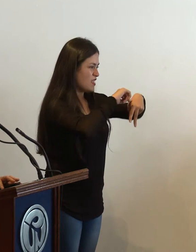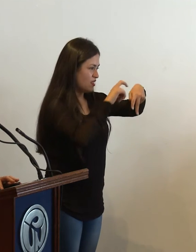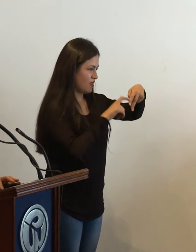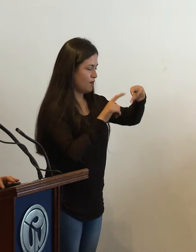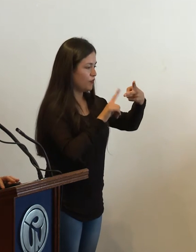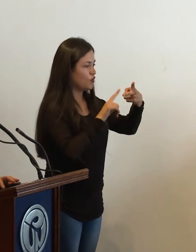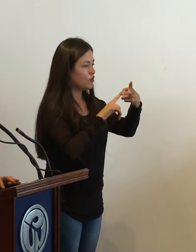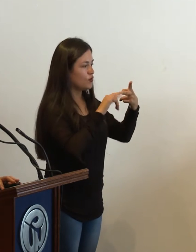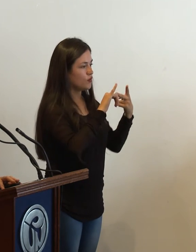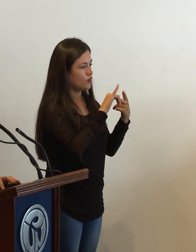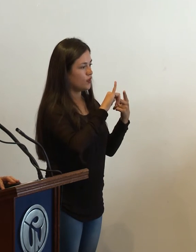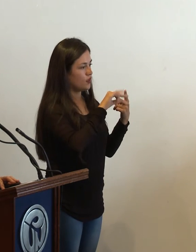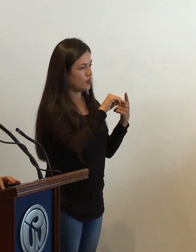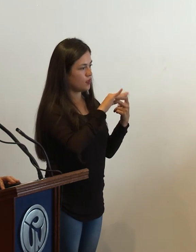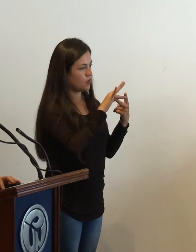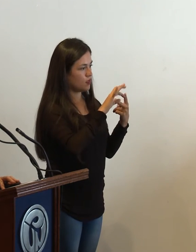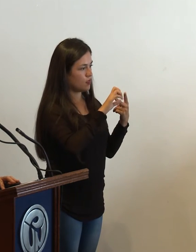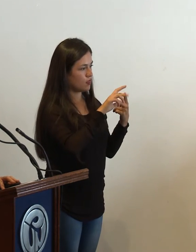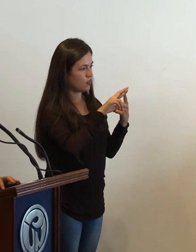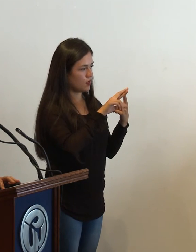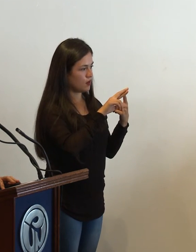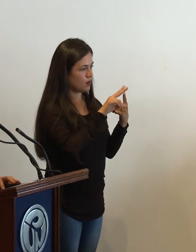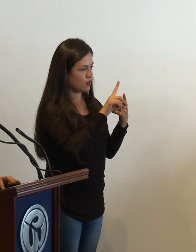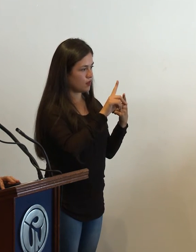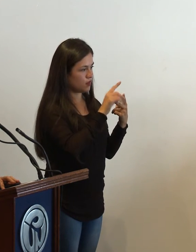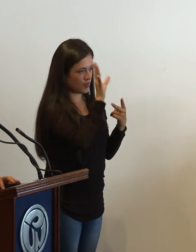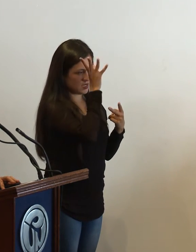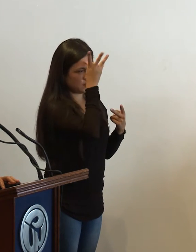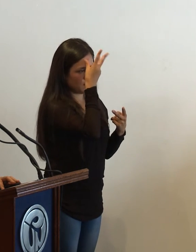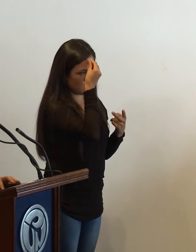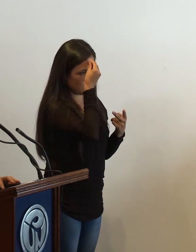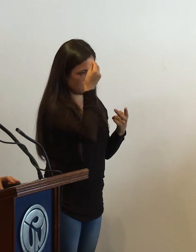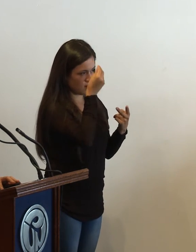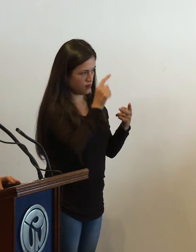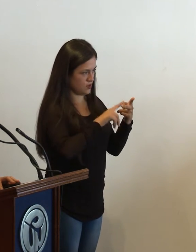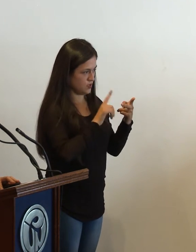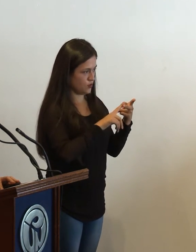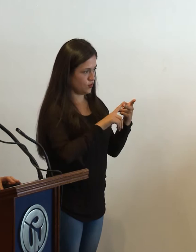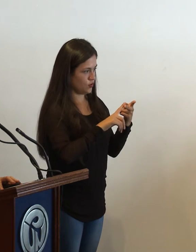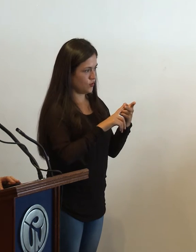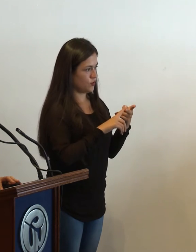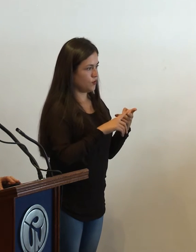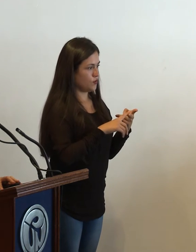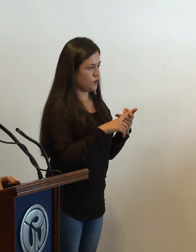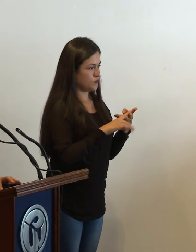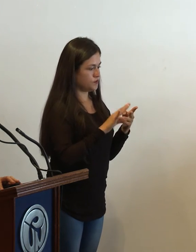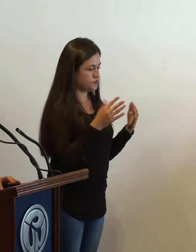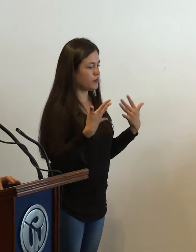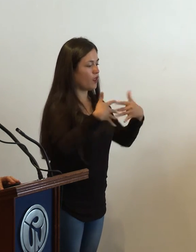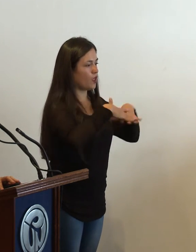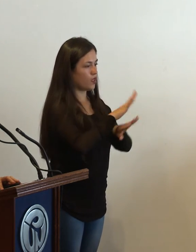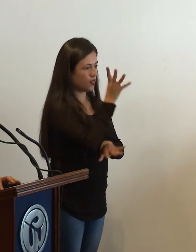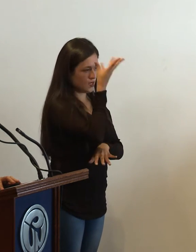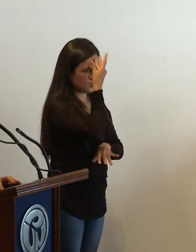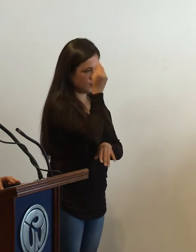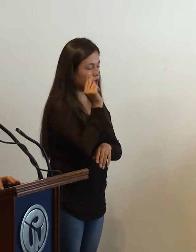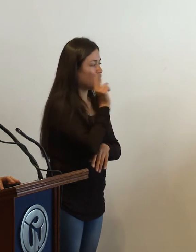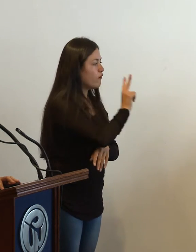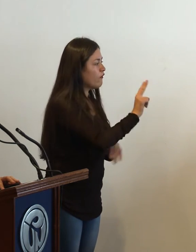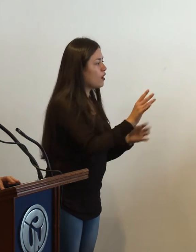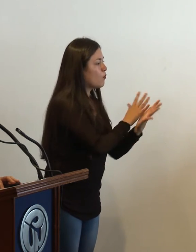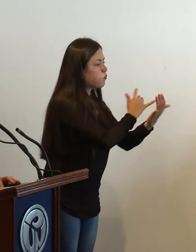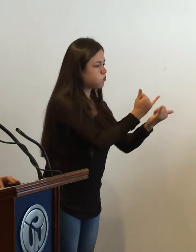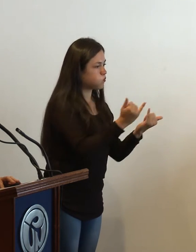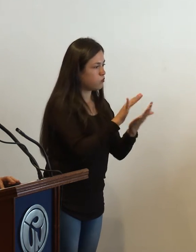está ligado a eso de la integralidad. O sea, el hecho de mirar las realidades o intentar mirar